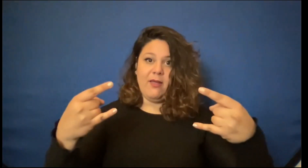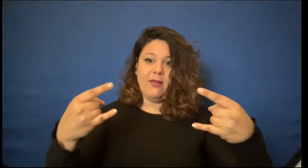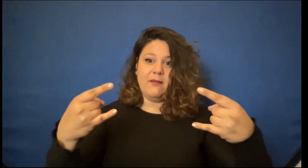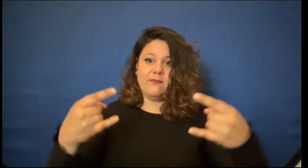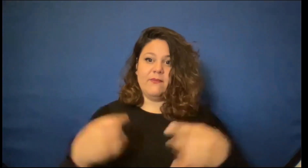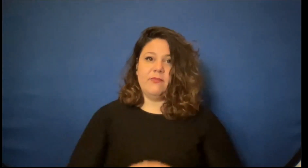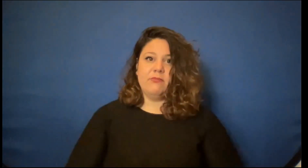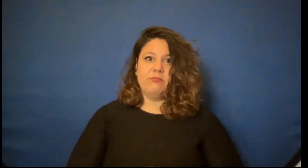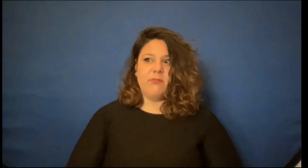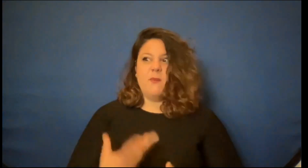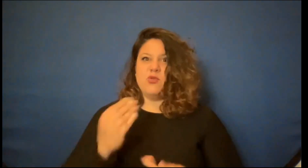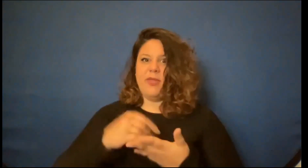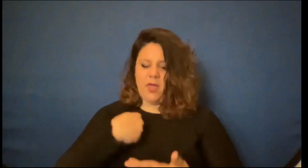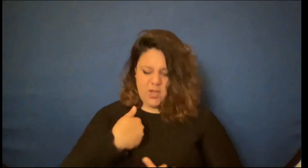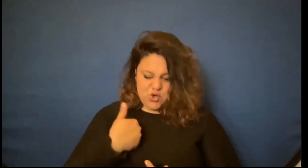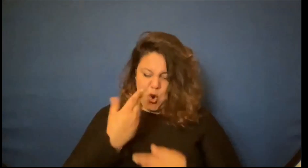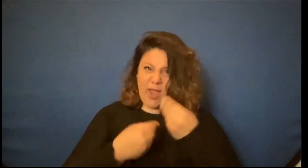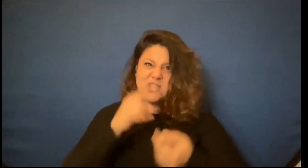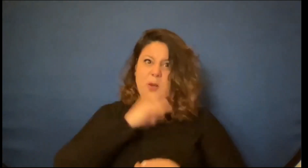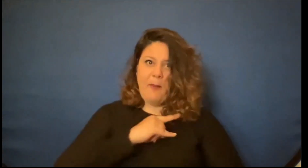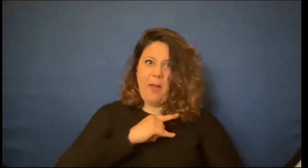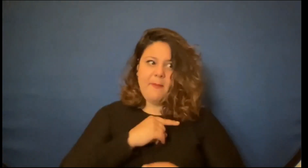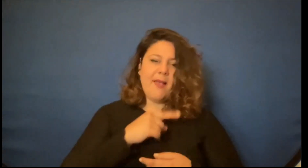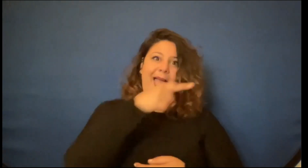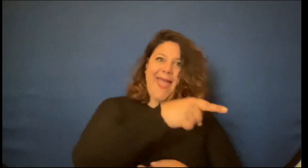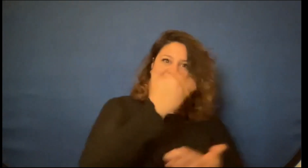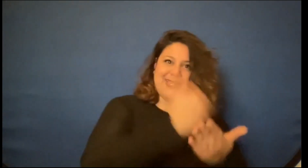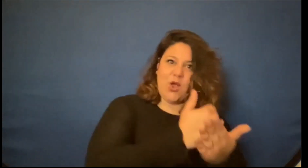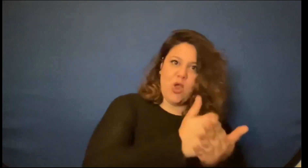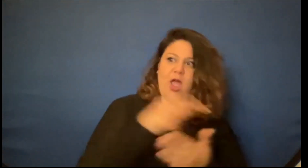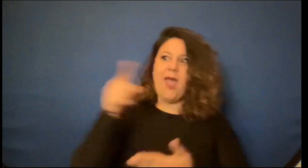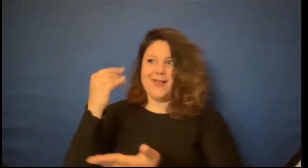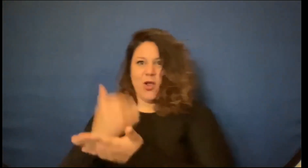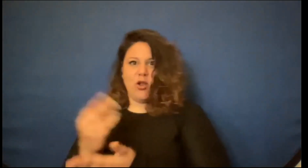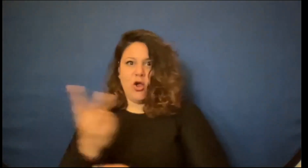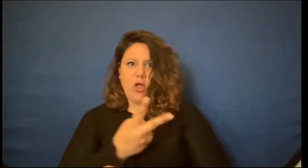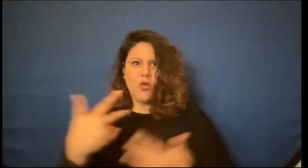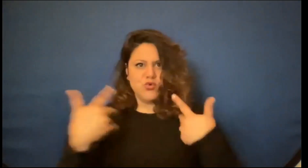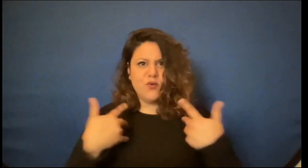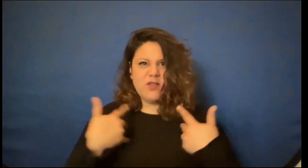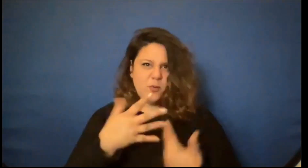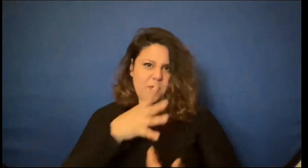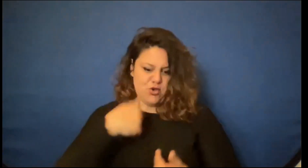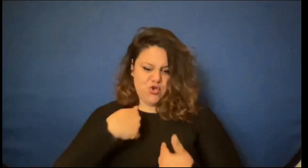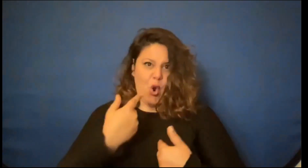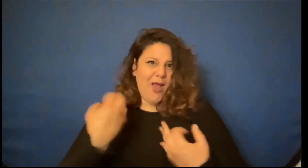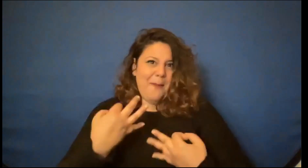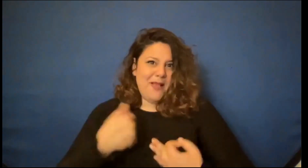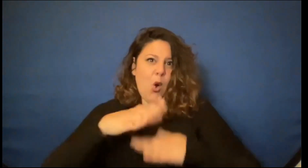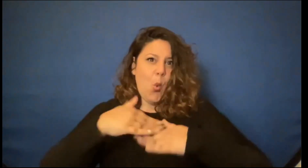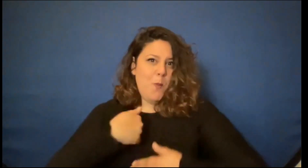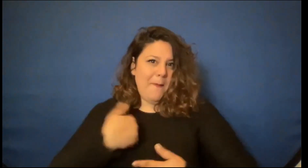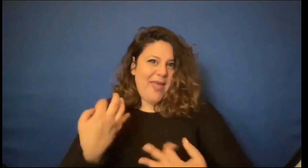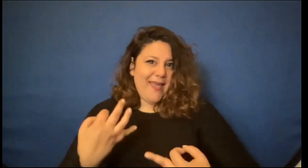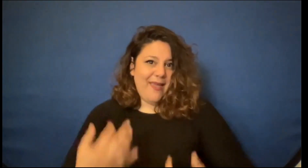tengo yo de mal para que me pase lo mismo aquí y allí? Yo creo que al final lo que tenemos es de dotar de recursos emocionales